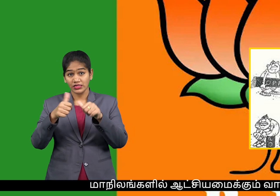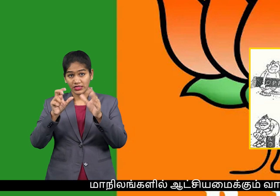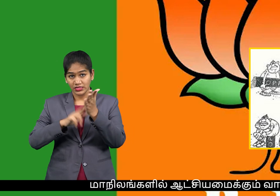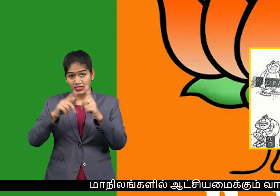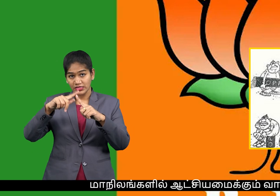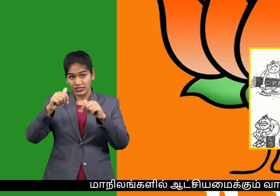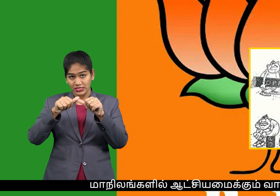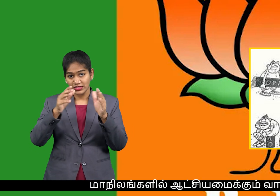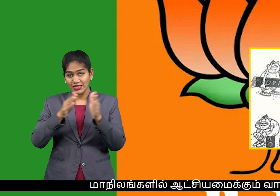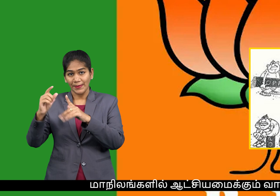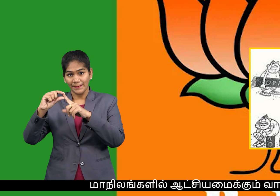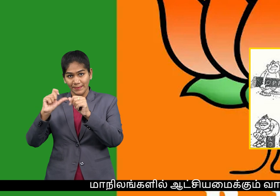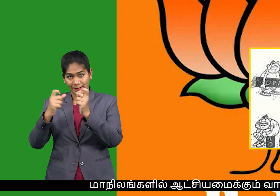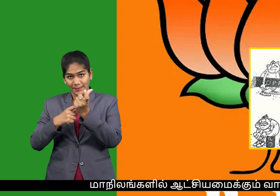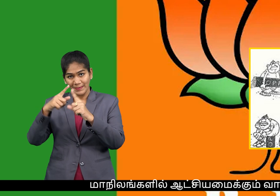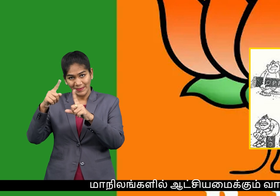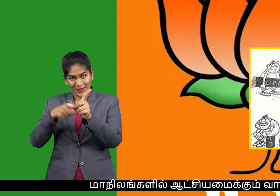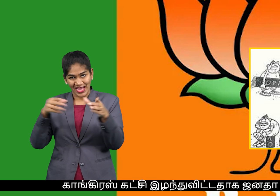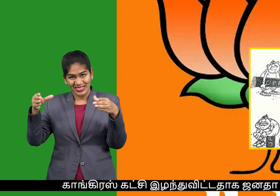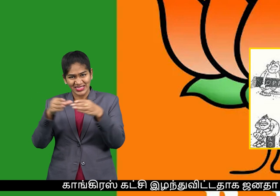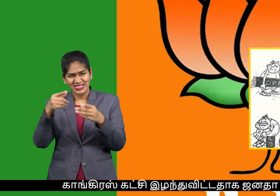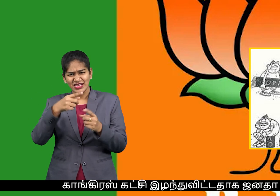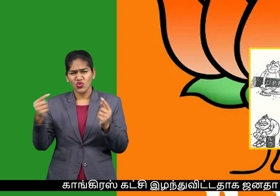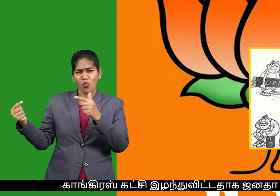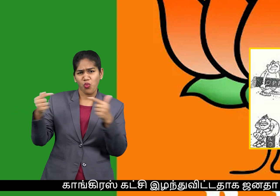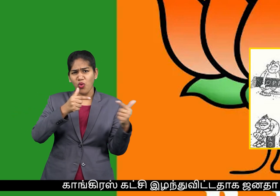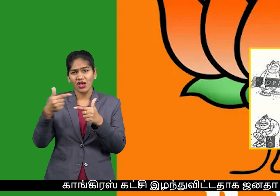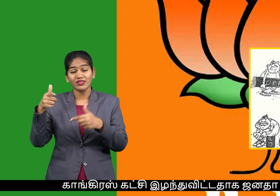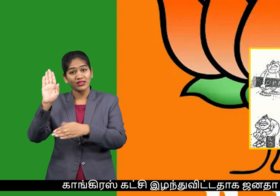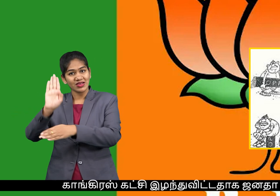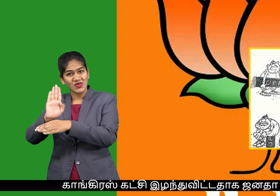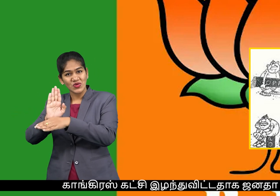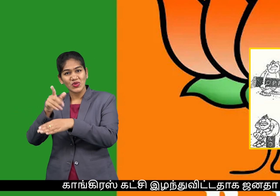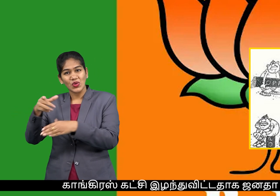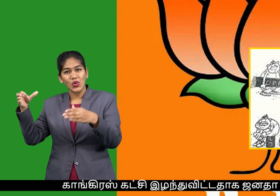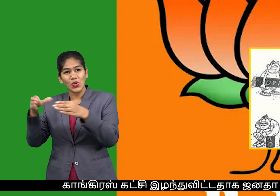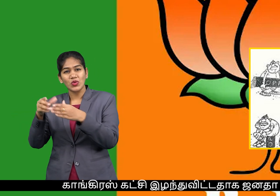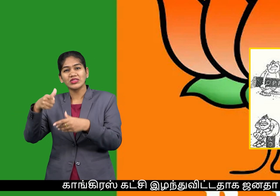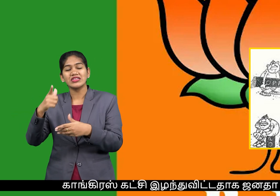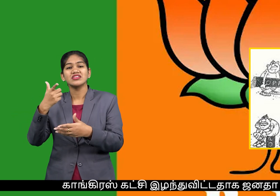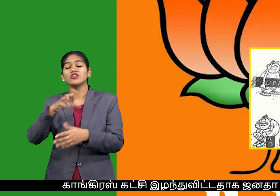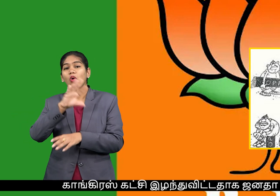மாநிலங்களில் ஆட்சி அமைக்கும் வாய்ப்பை காங்கிரஸ் கட்சி இழந்துவிட்டதாக ஜனதா கட்சி